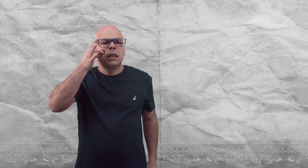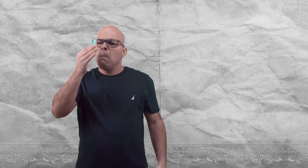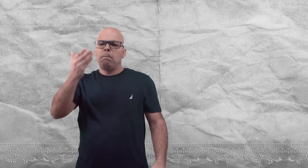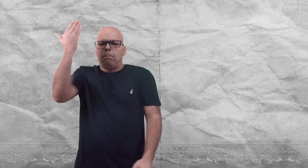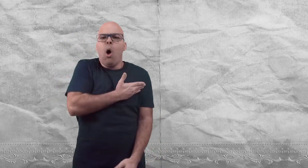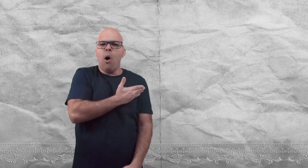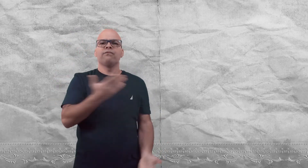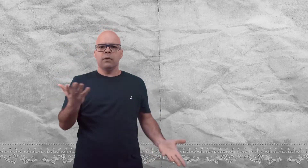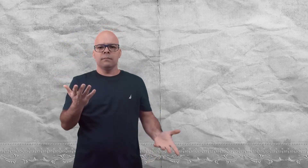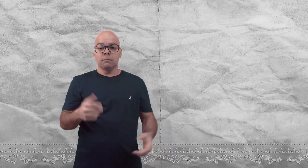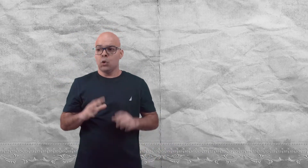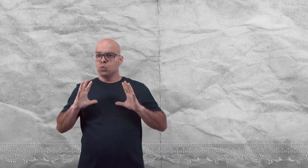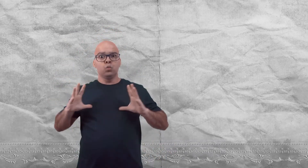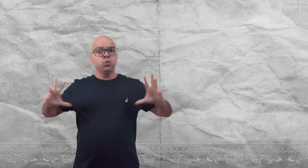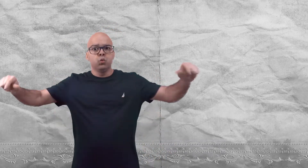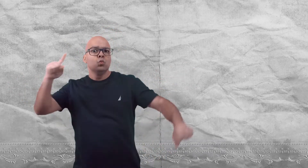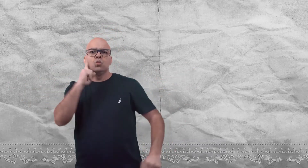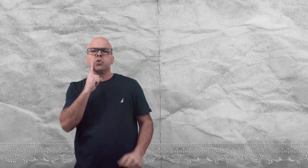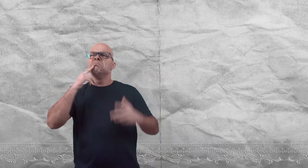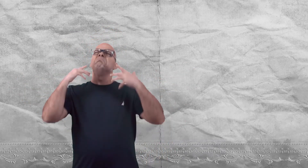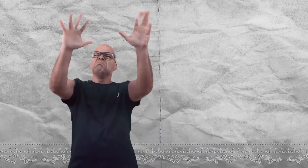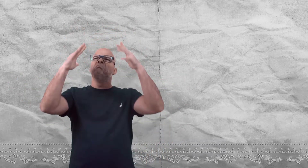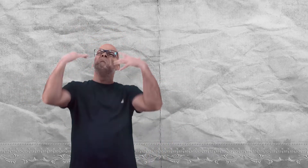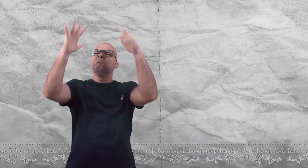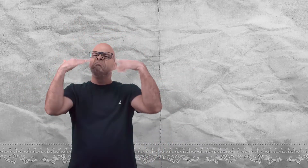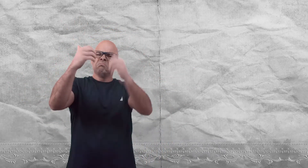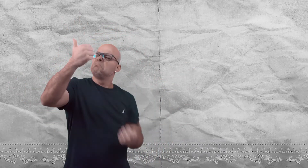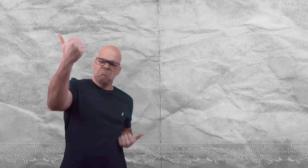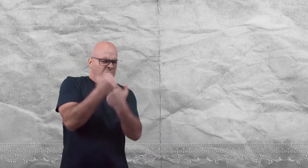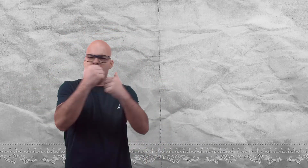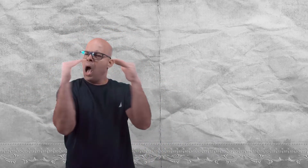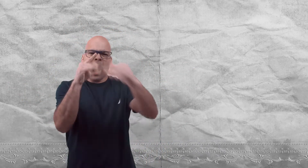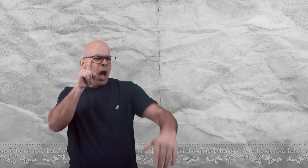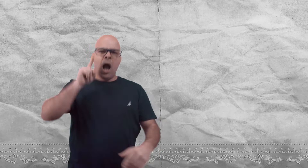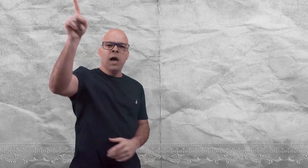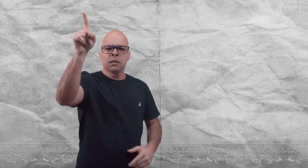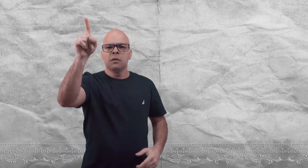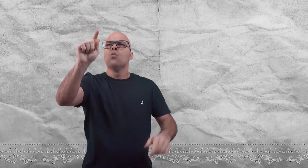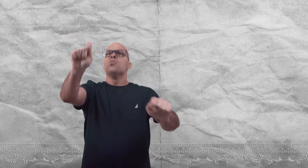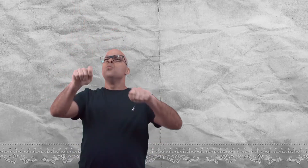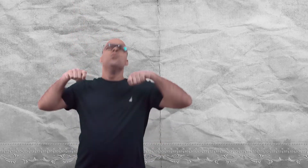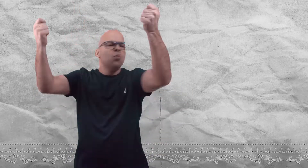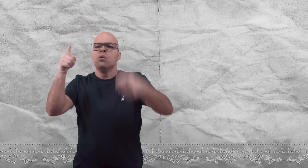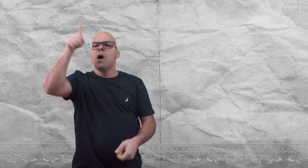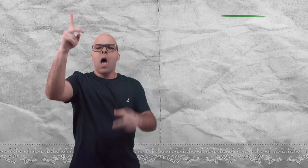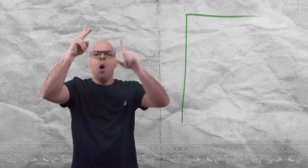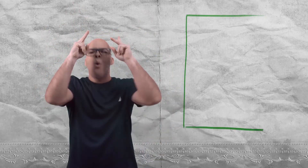ela era testemunha de tudo o que tinha acontecido. Todos os surdos aclamaram e apoiaram Louise, até mesmo chamaram Louise